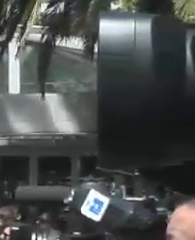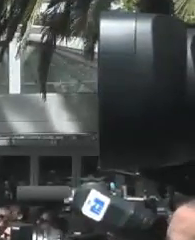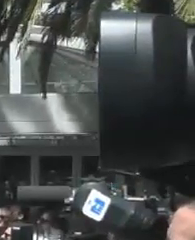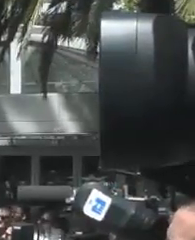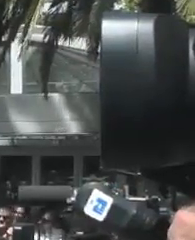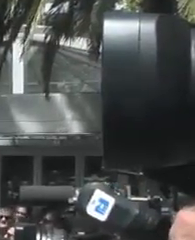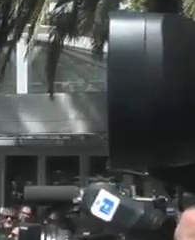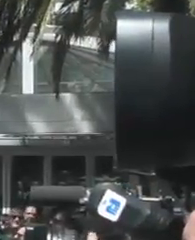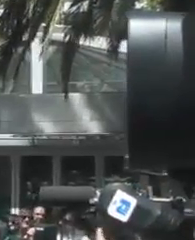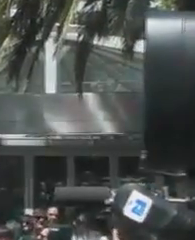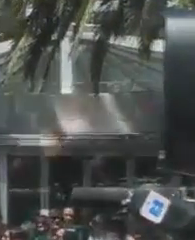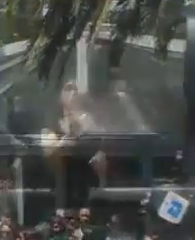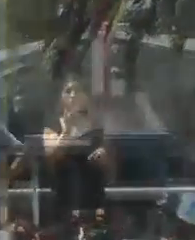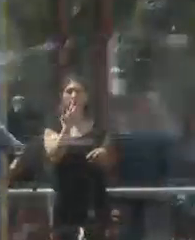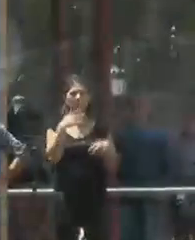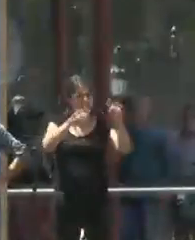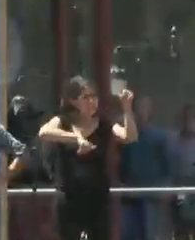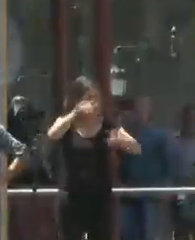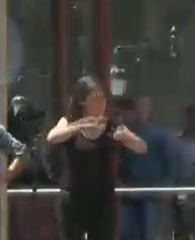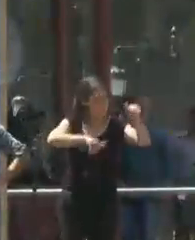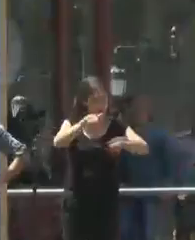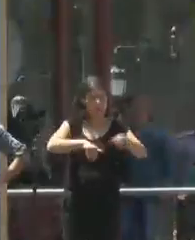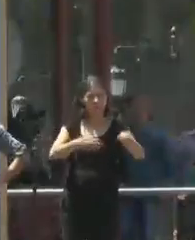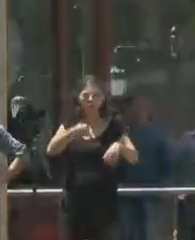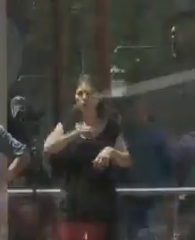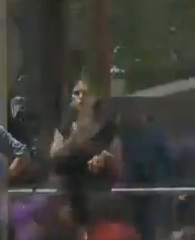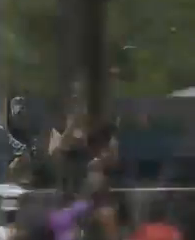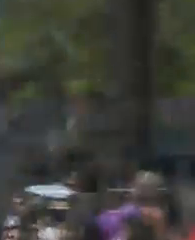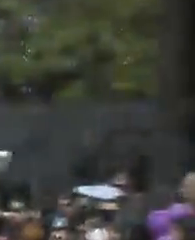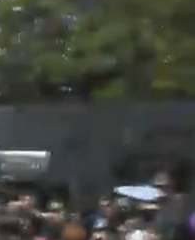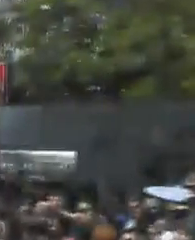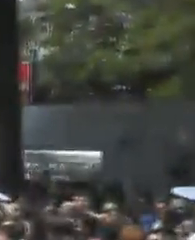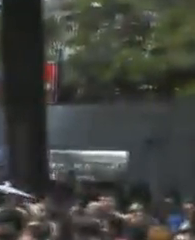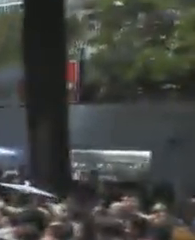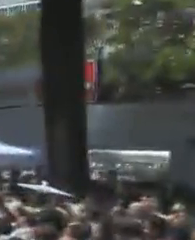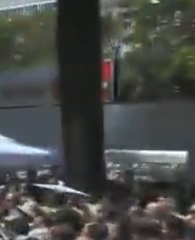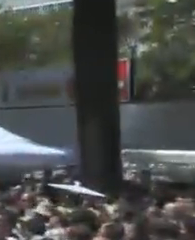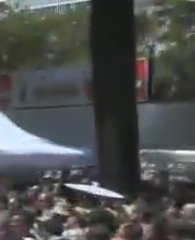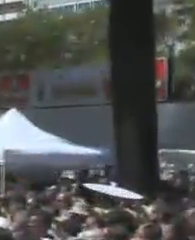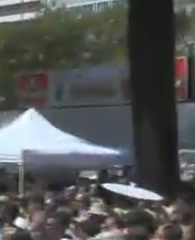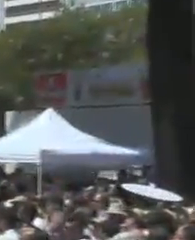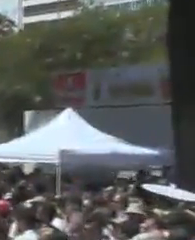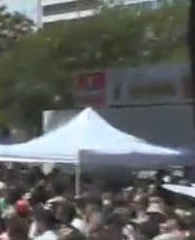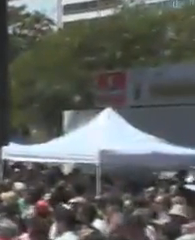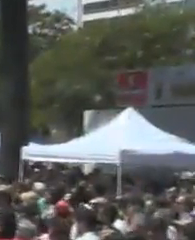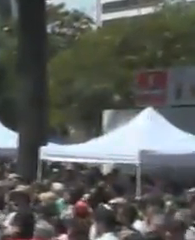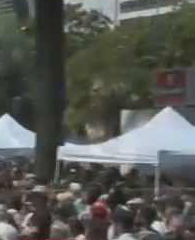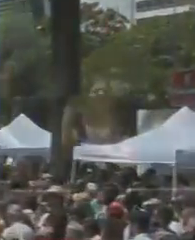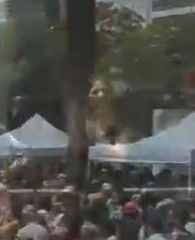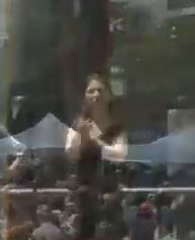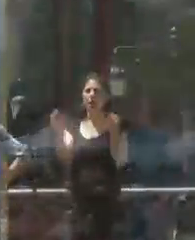Esa diferencia, ese referéndum, esa disputa que nosotros nos estamos midiendo con el Partido Popular exige tomar